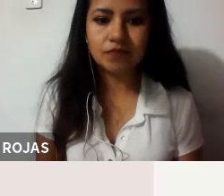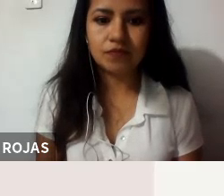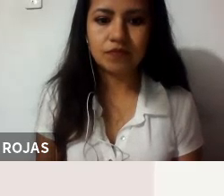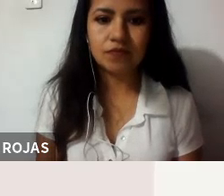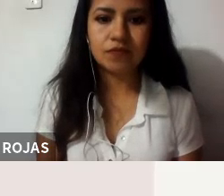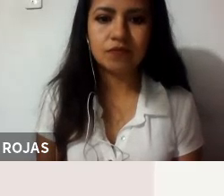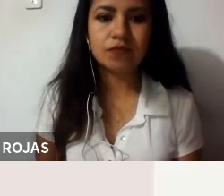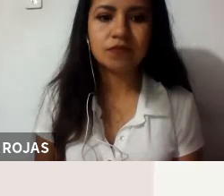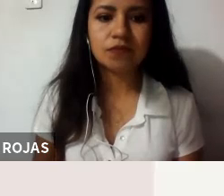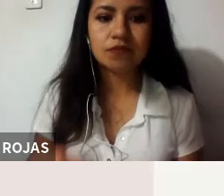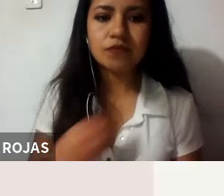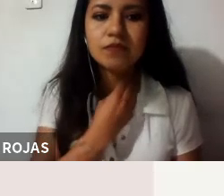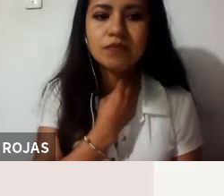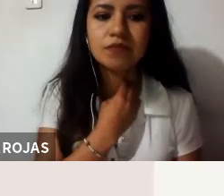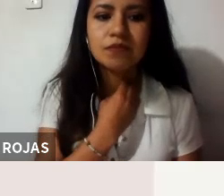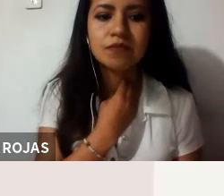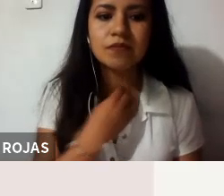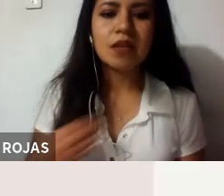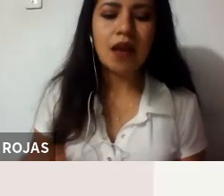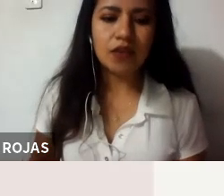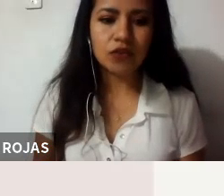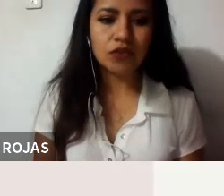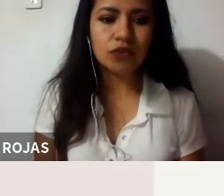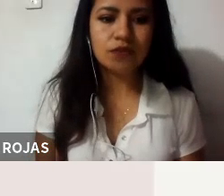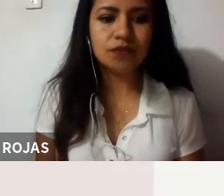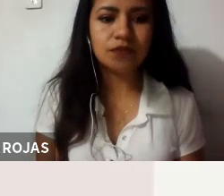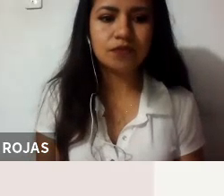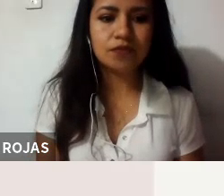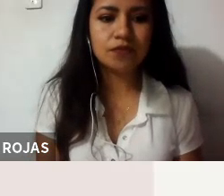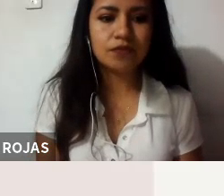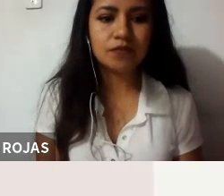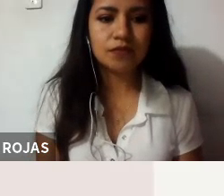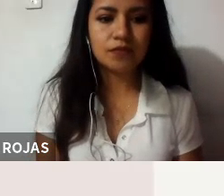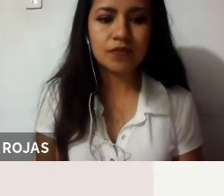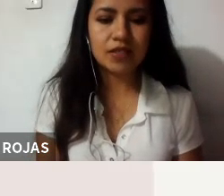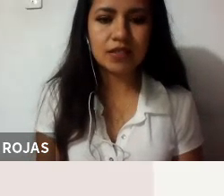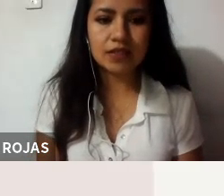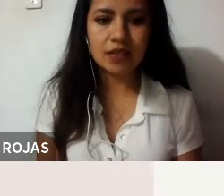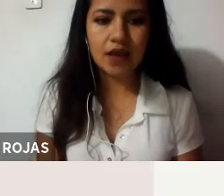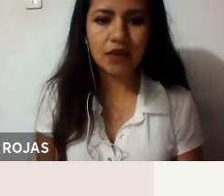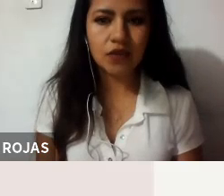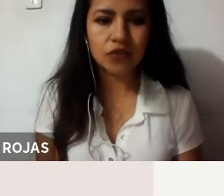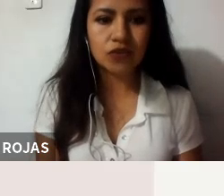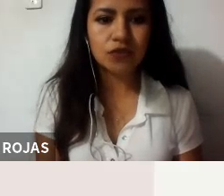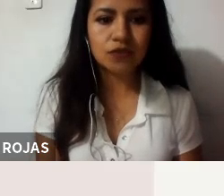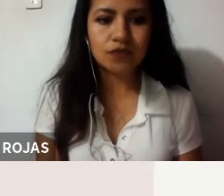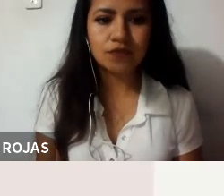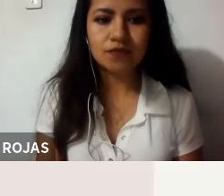Adiós. Esta es la seña.